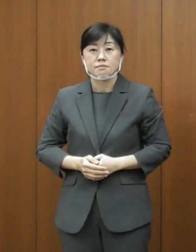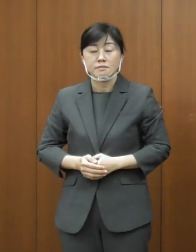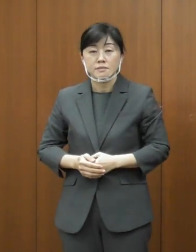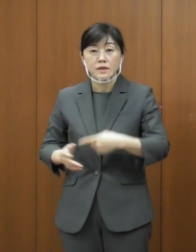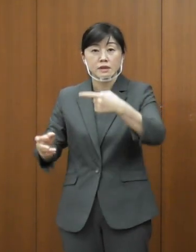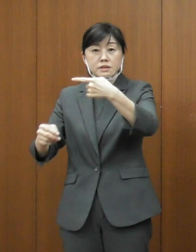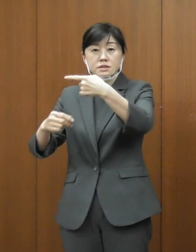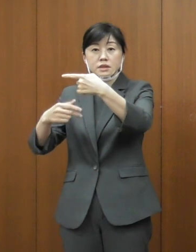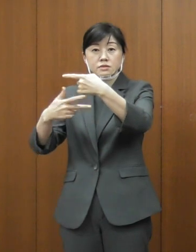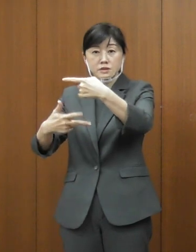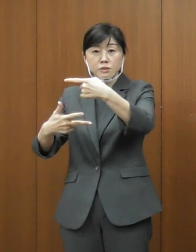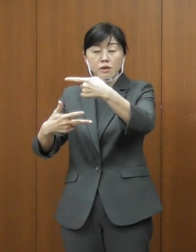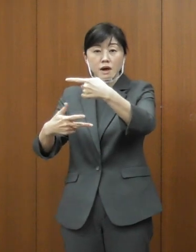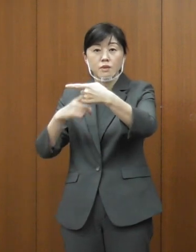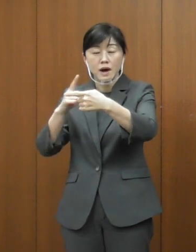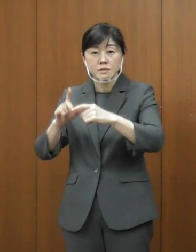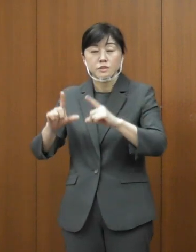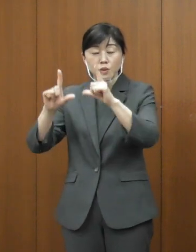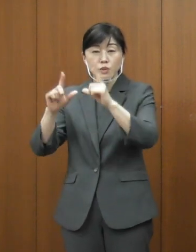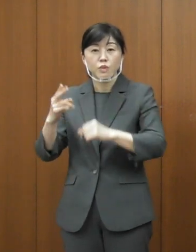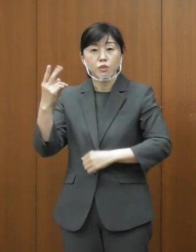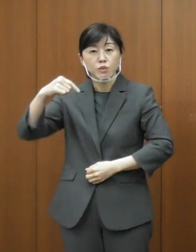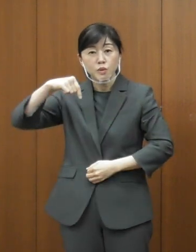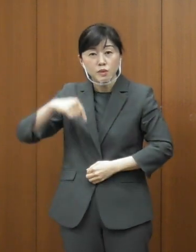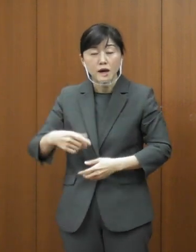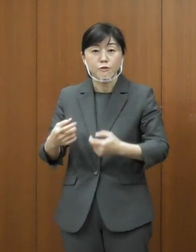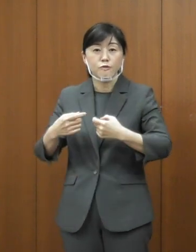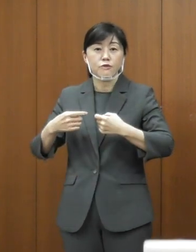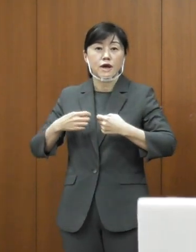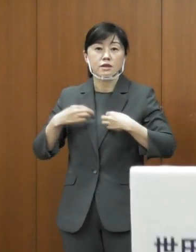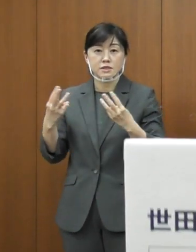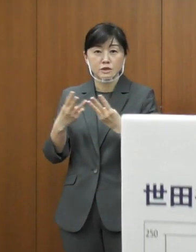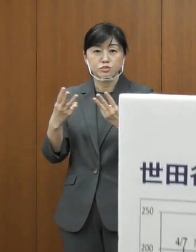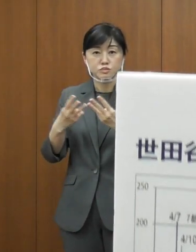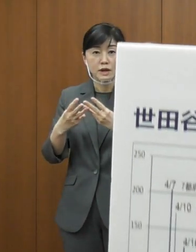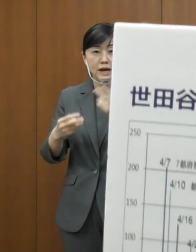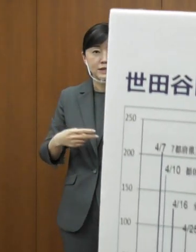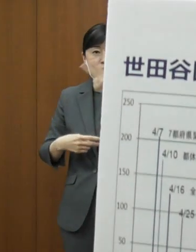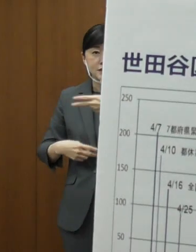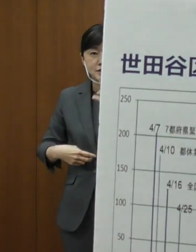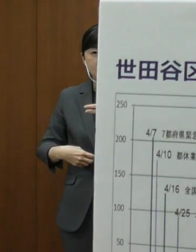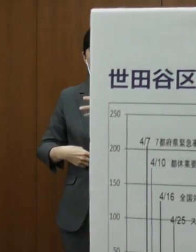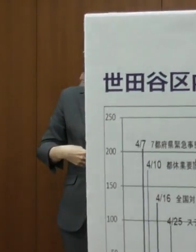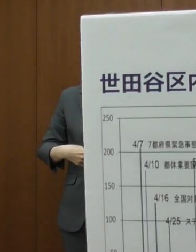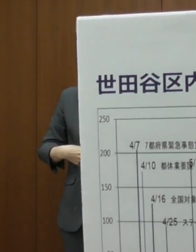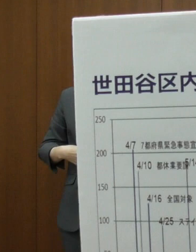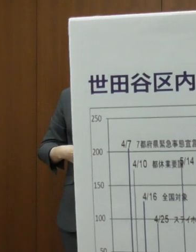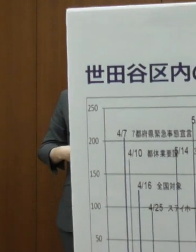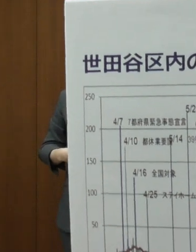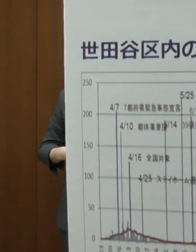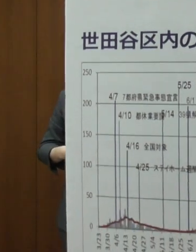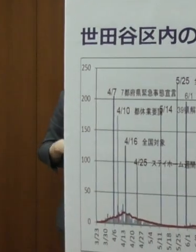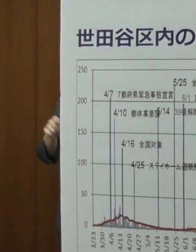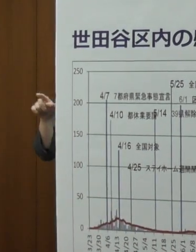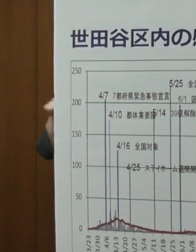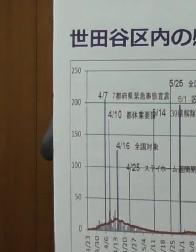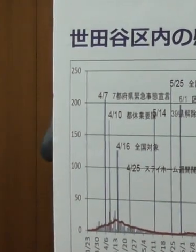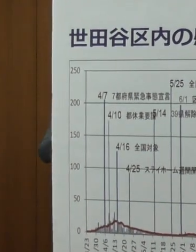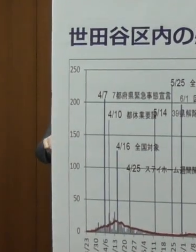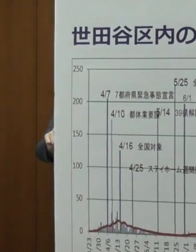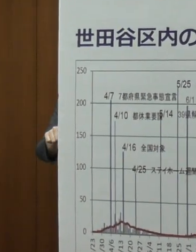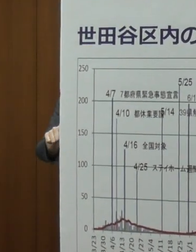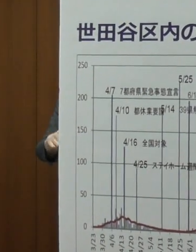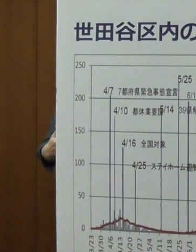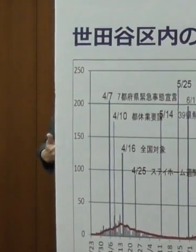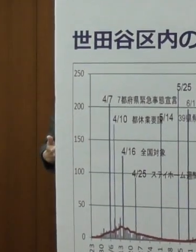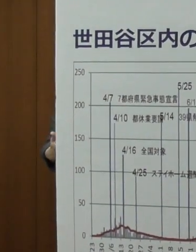1月7日は東京都内の感染者が2447人と過去最多